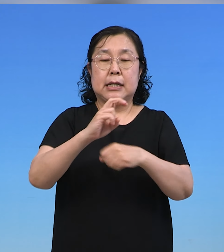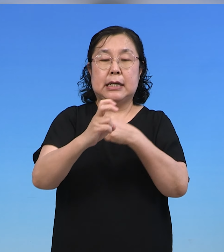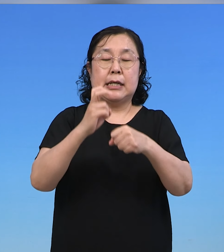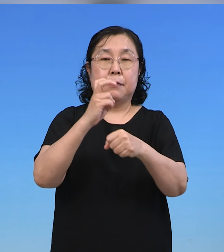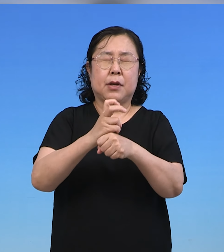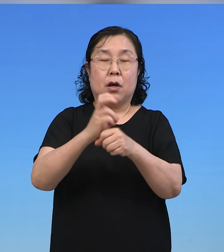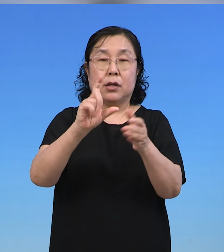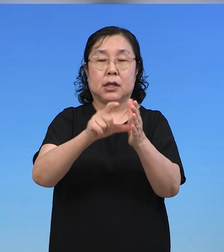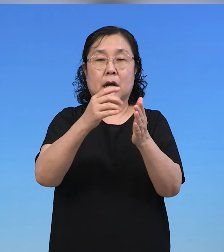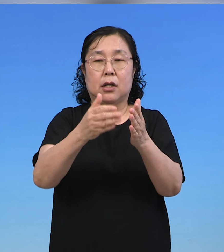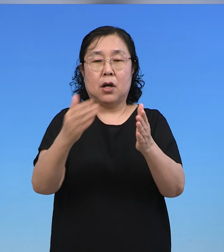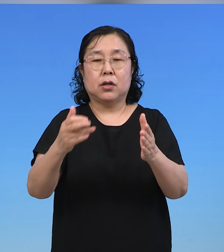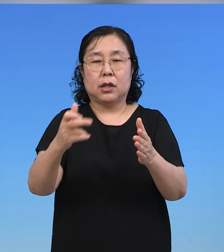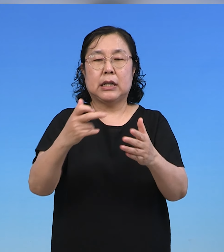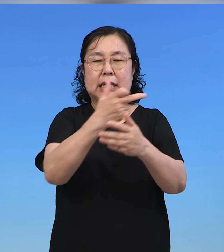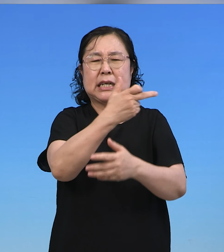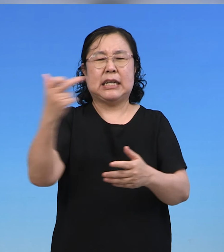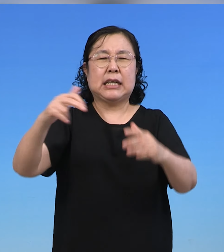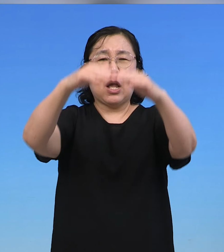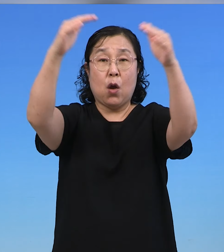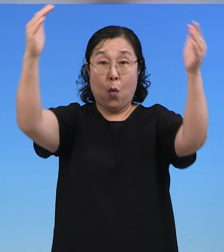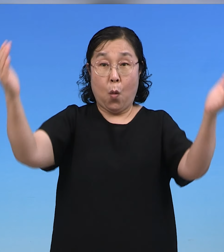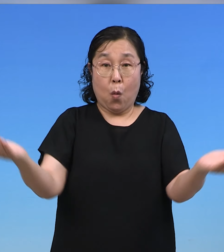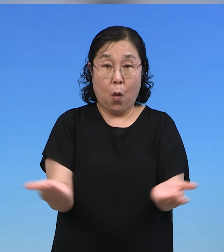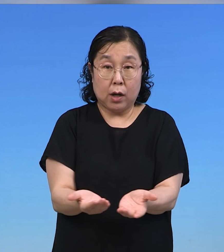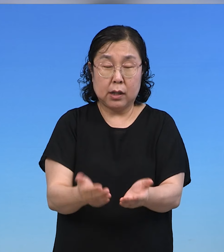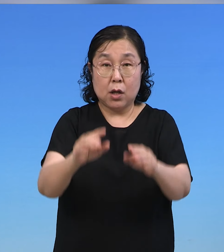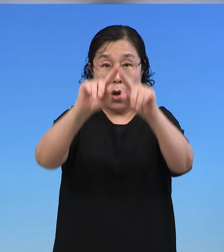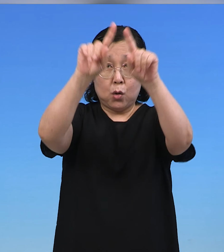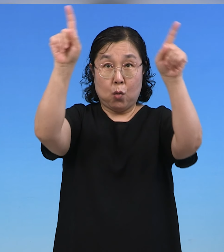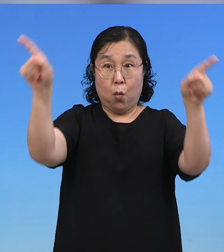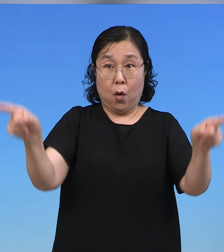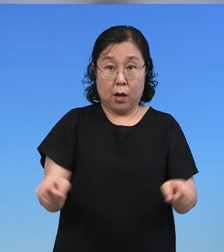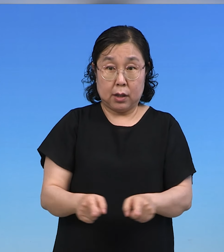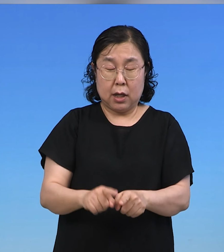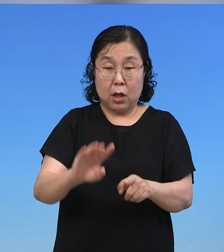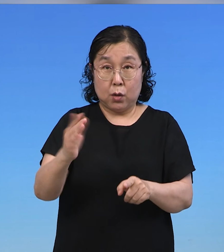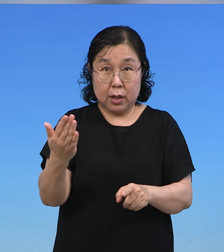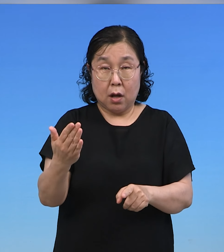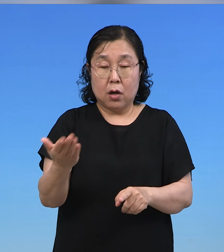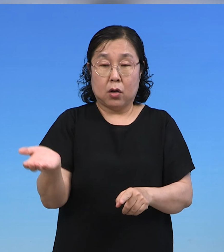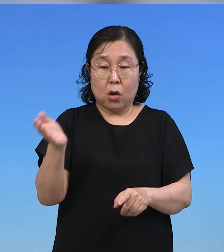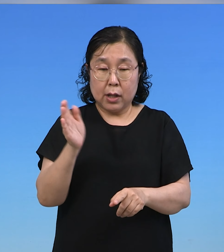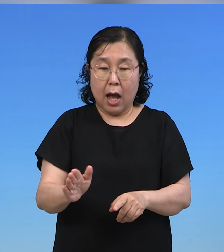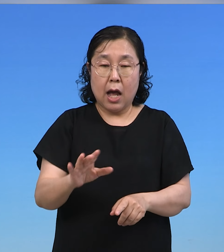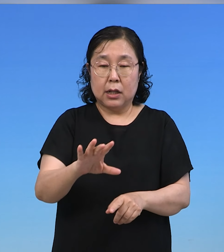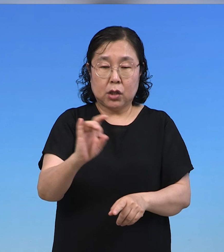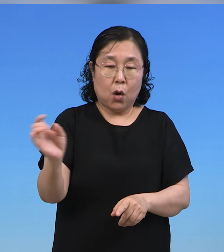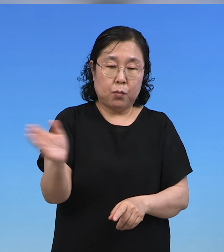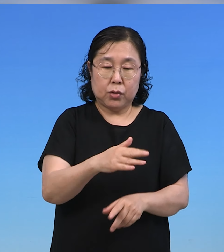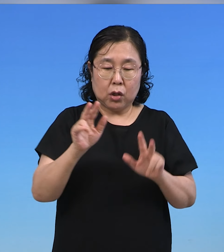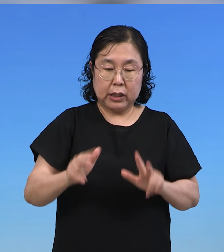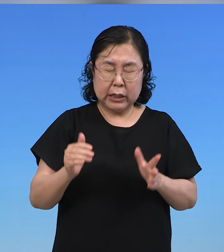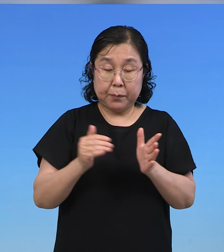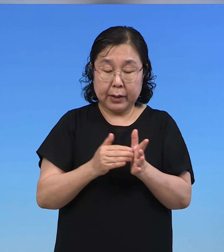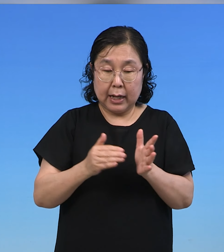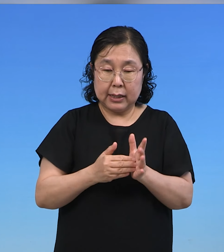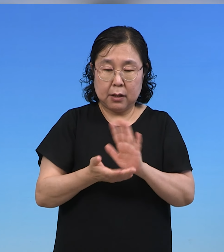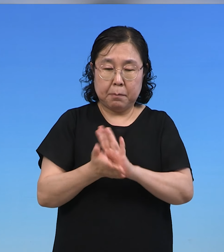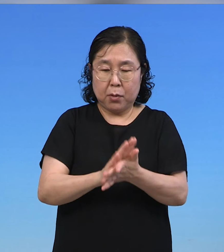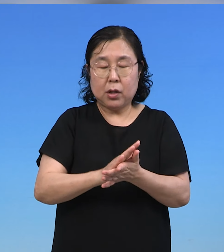모이는 교회가 됐는데 아빠가 보기에는 개척 초기나 지금이나 그렇게 달라진 거 별로 없다. 왠지 아느냐고.